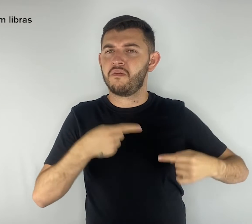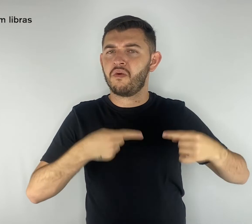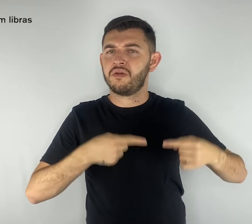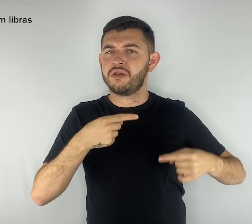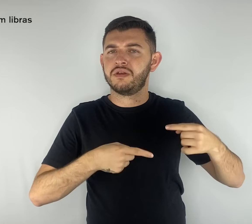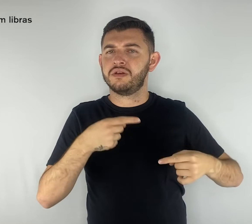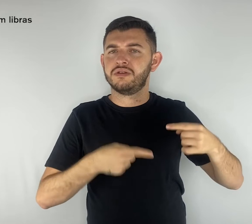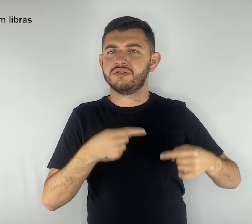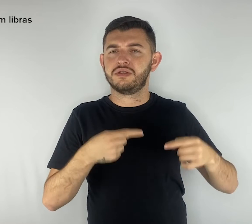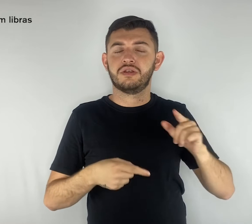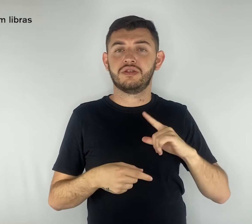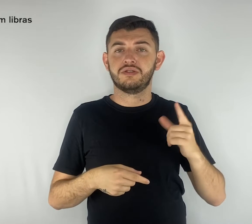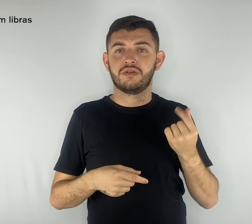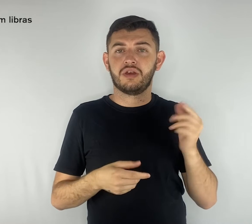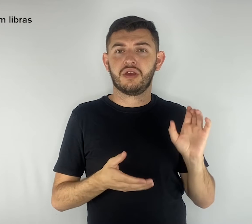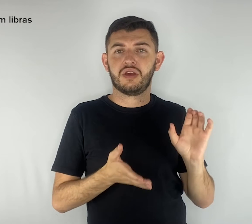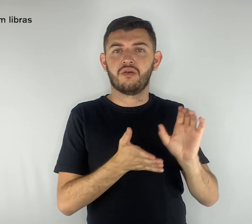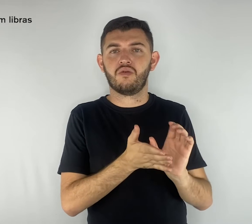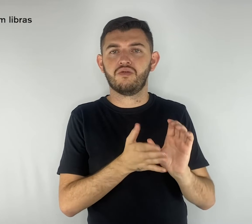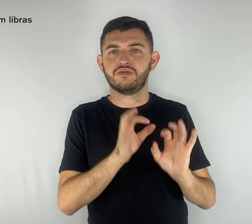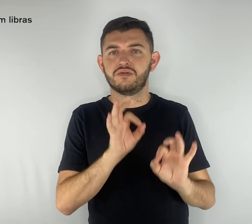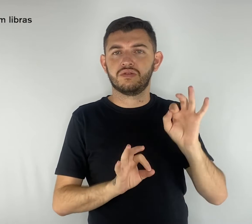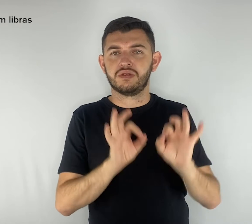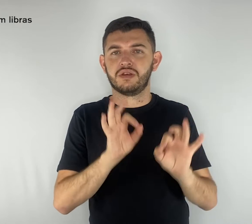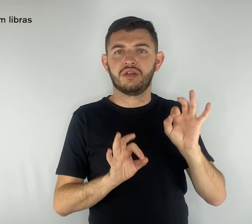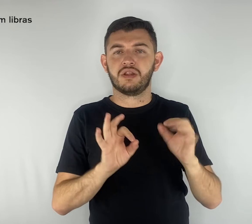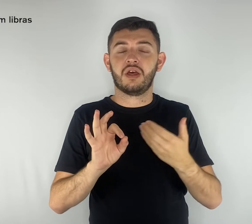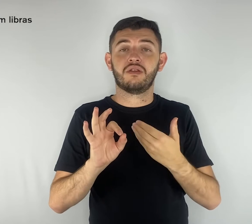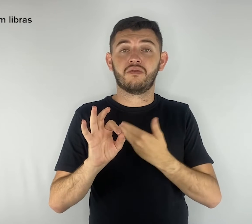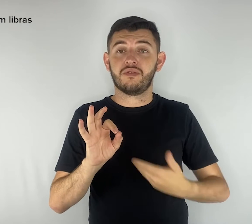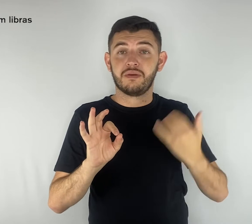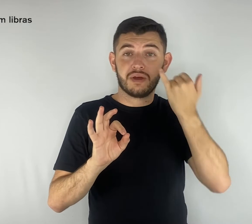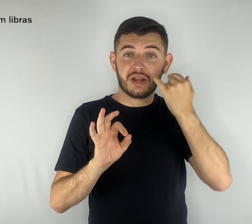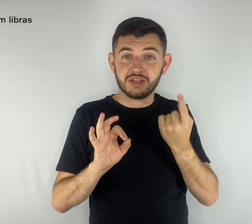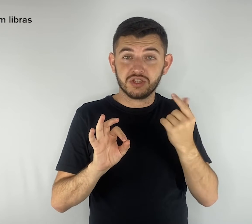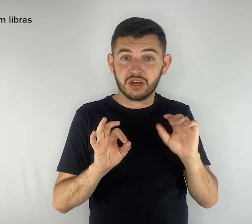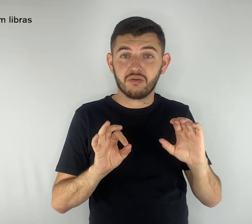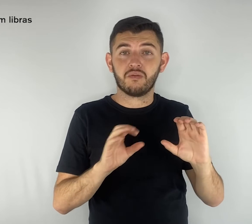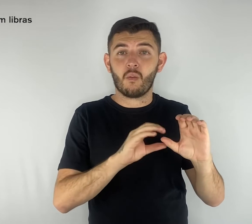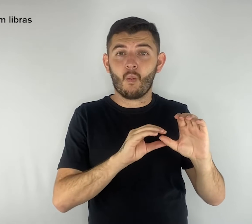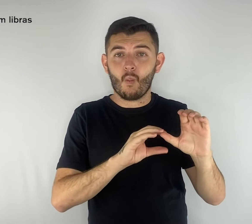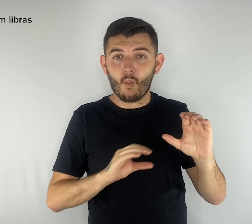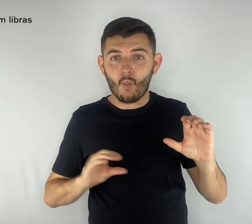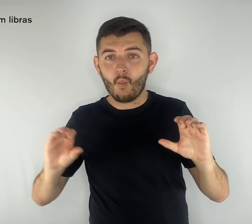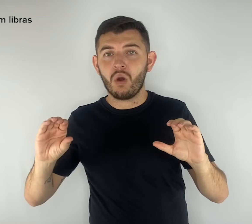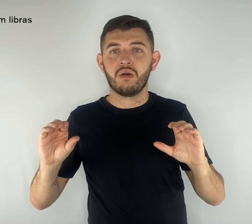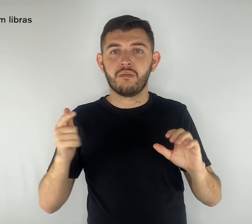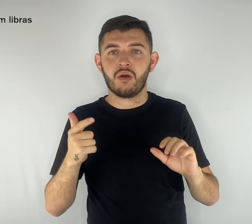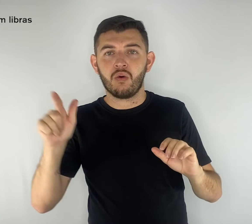os recursos foram remanejados pelo governo ibanês, não é defendida pelos movimentos sociais